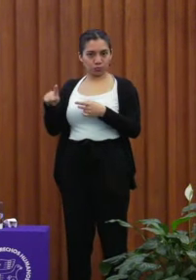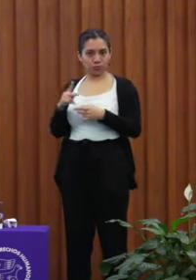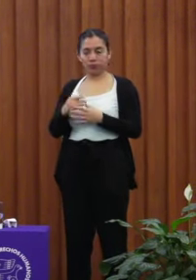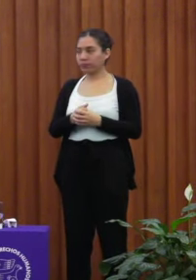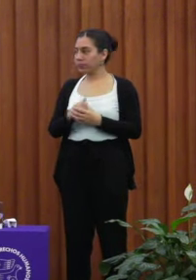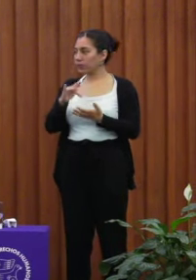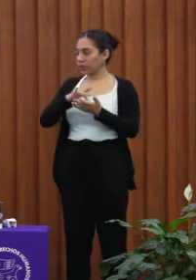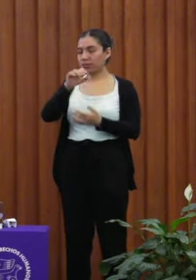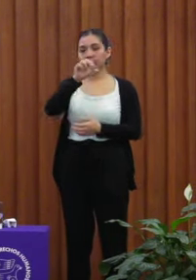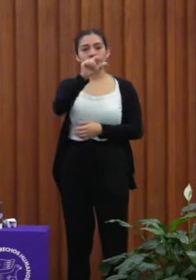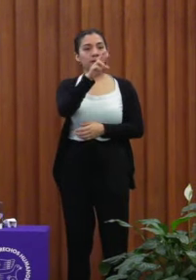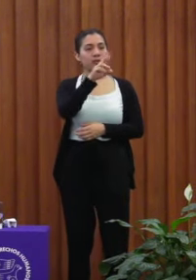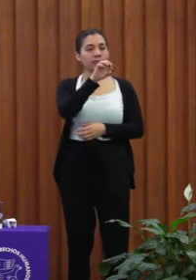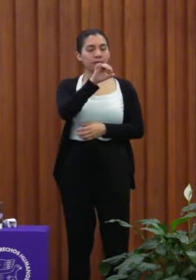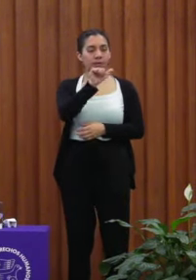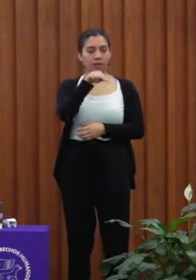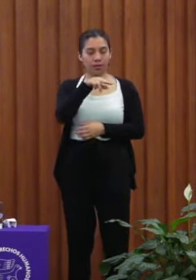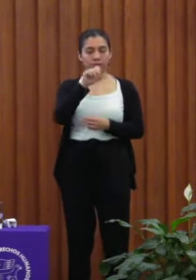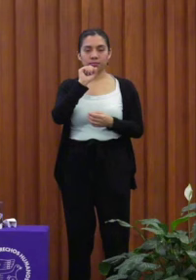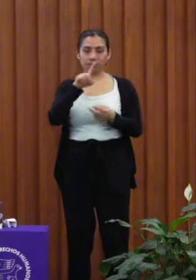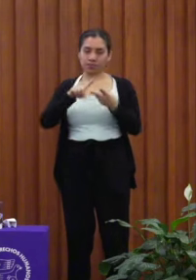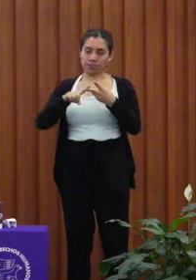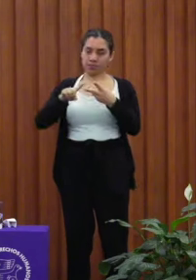Adrián, y muchas gracias, Alejandro.